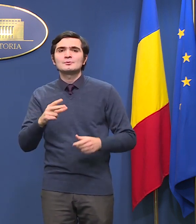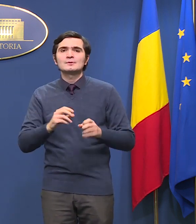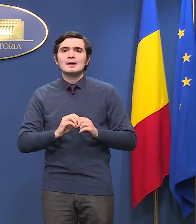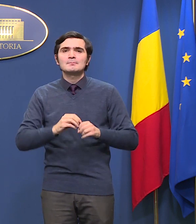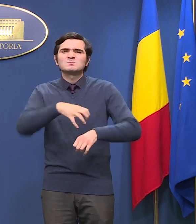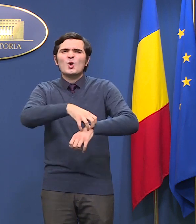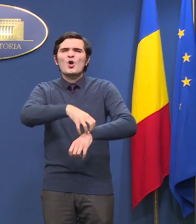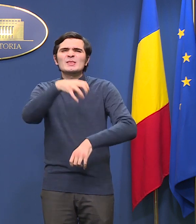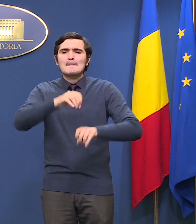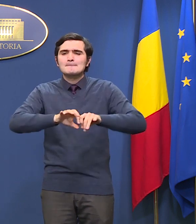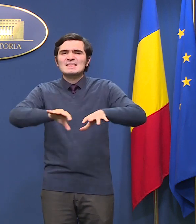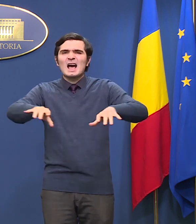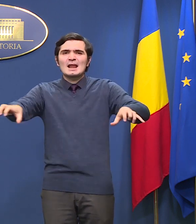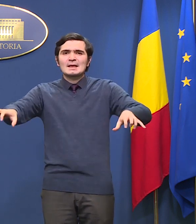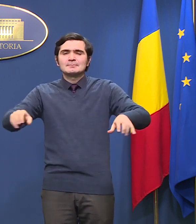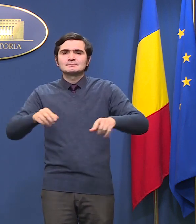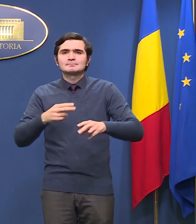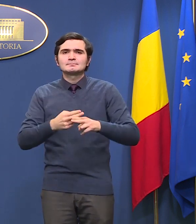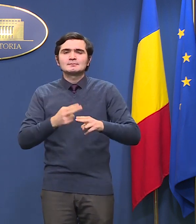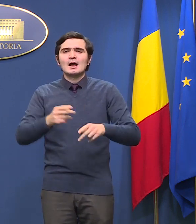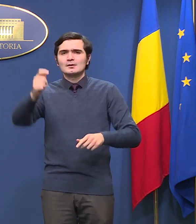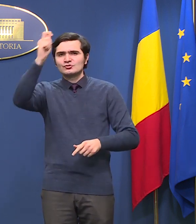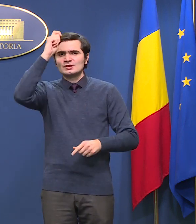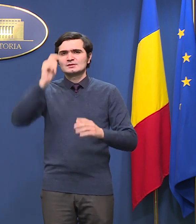contaminare a cetățenilor români.